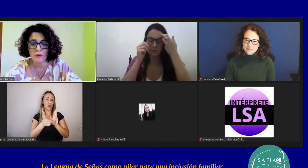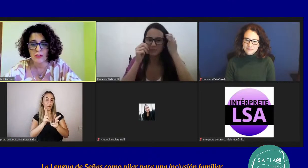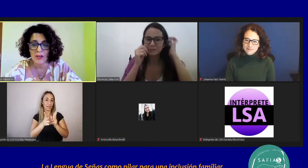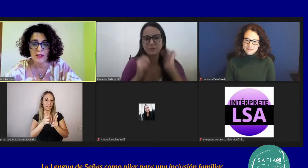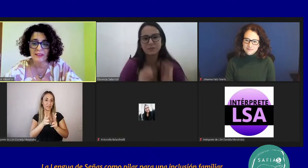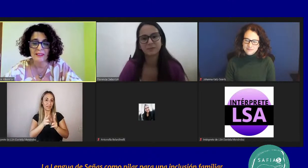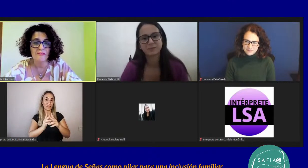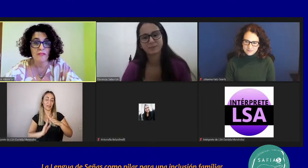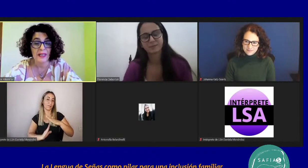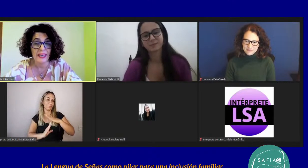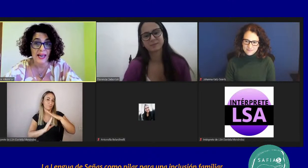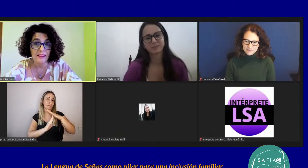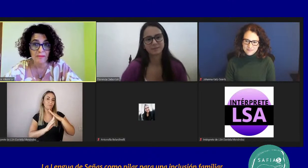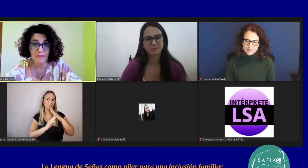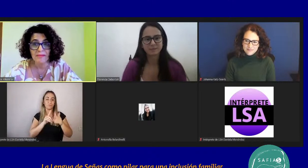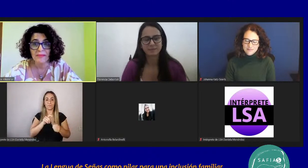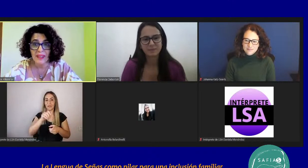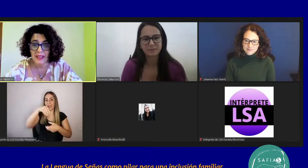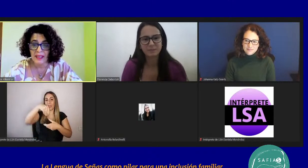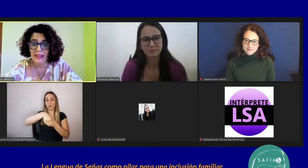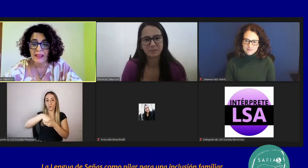la inclusión familiar,